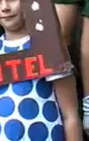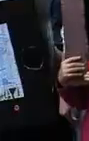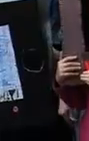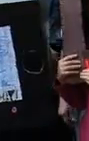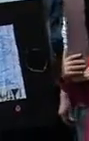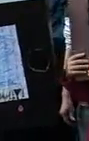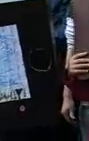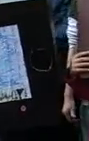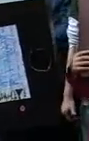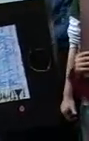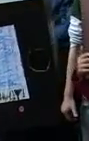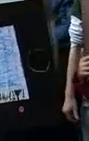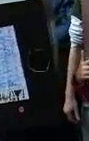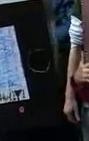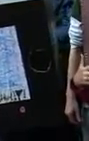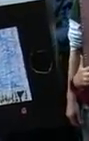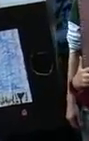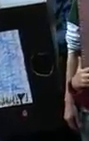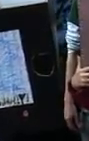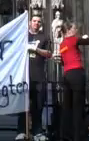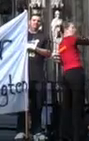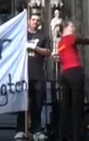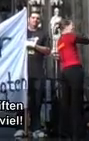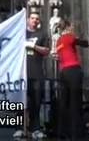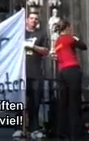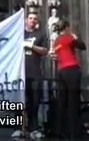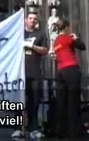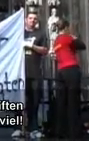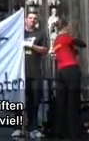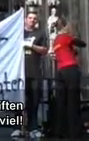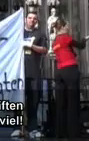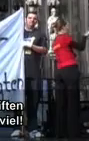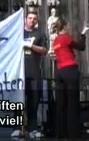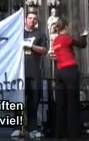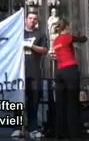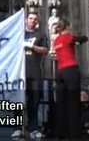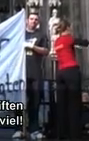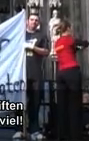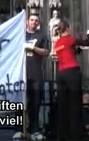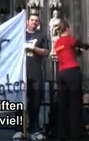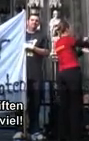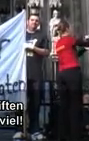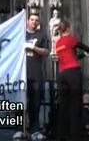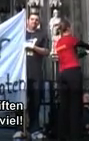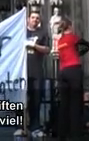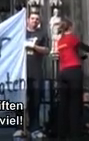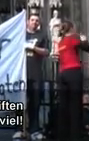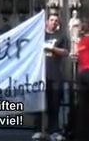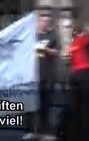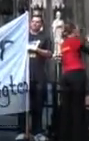Der wird über solche Dinge wie Unterschriften. Bei allen, die dazu beigetragen haben, dass wir die 163.000 Unterschriften